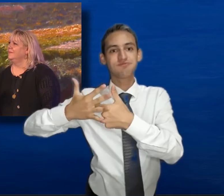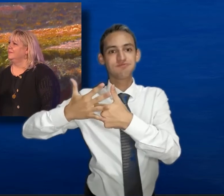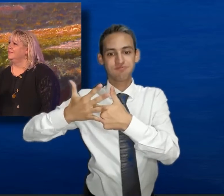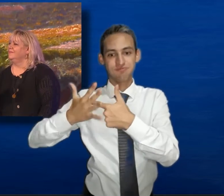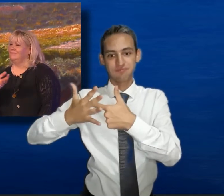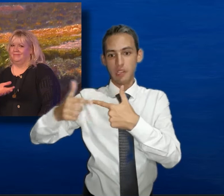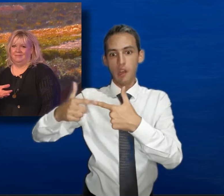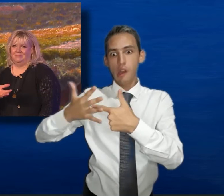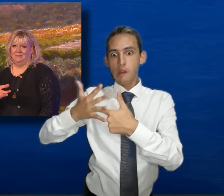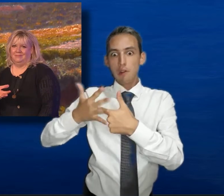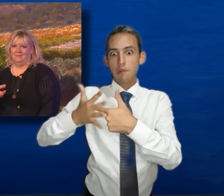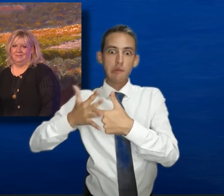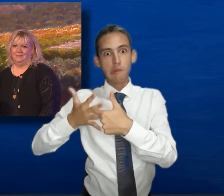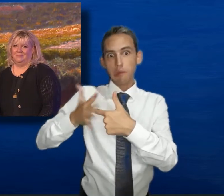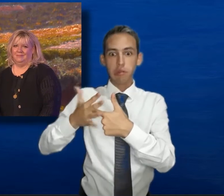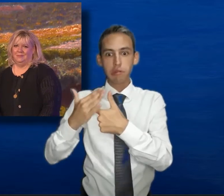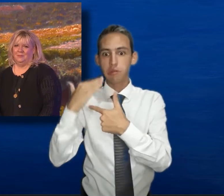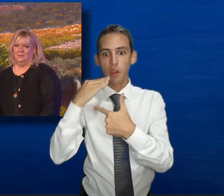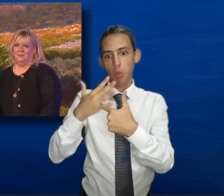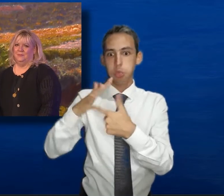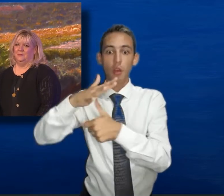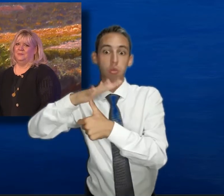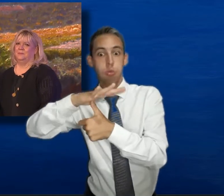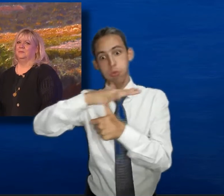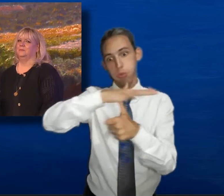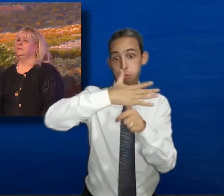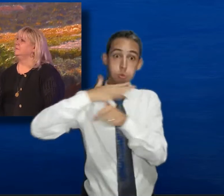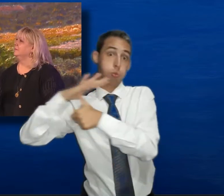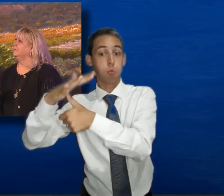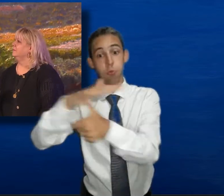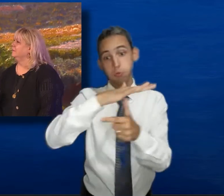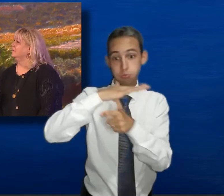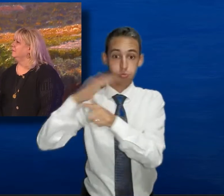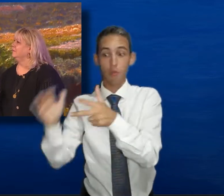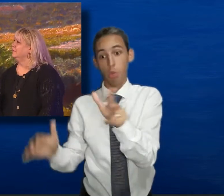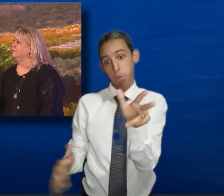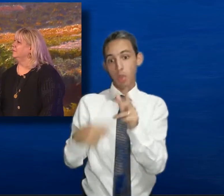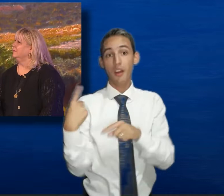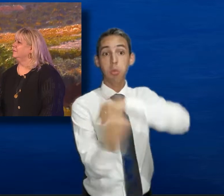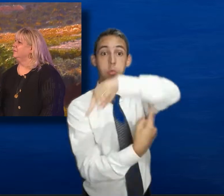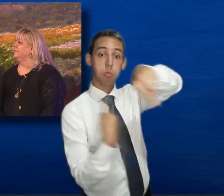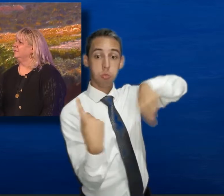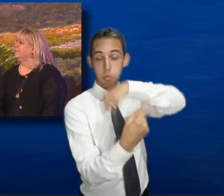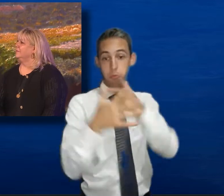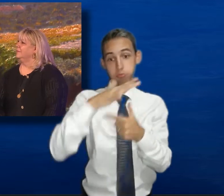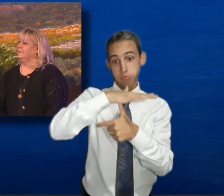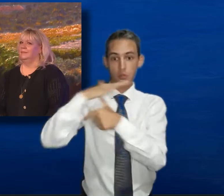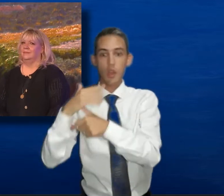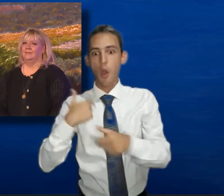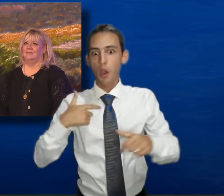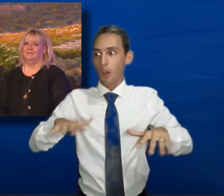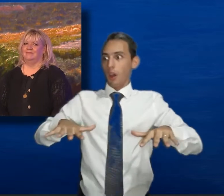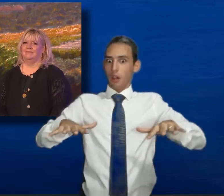do helicóptero apresentou defeito. Isso fez o helicóptero girar descontroladamente.